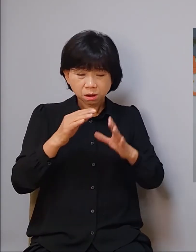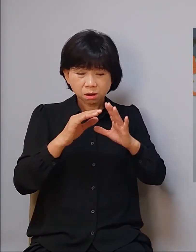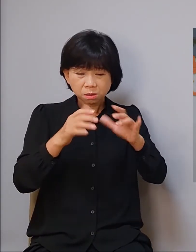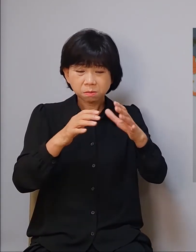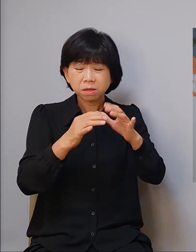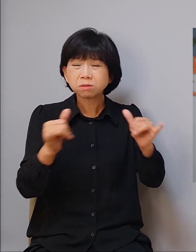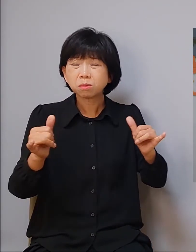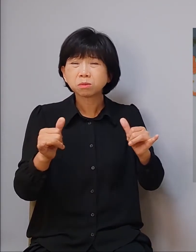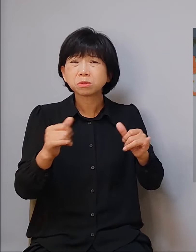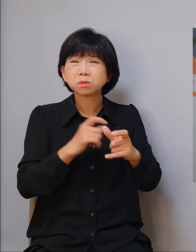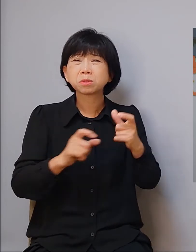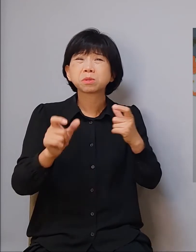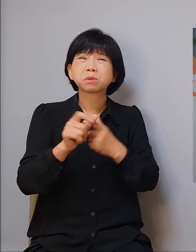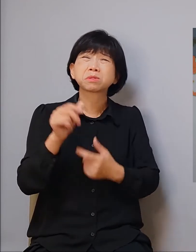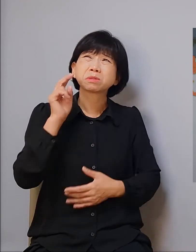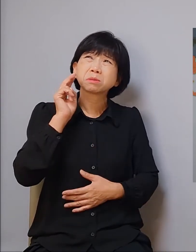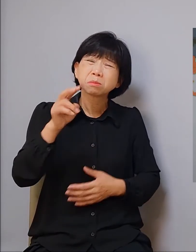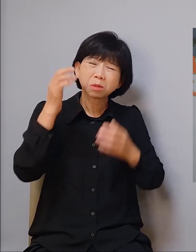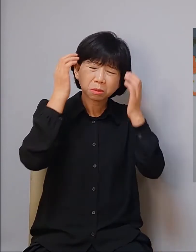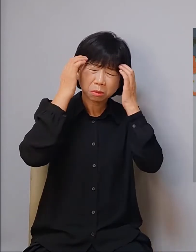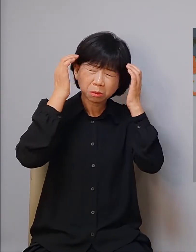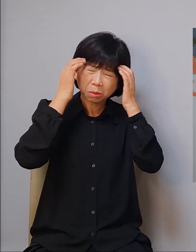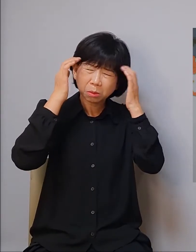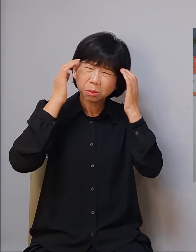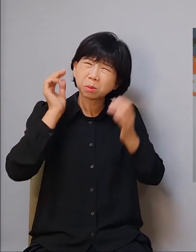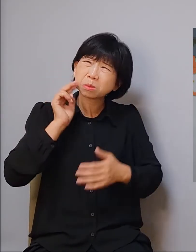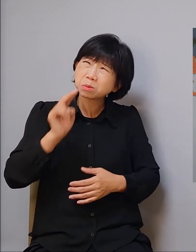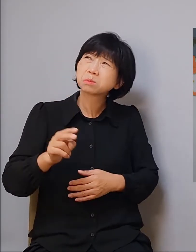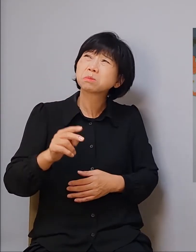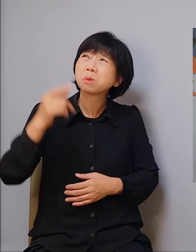큰 학대를 받게 하십니까?